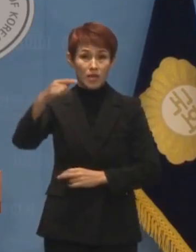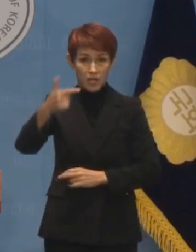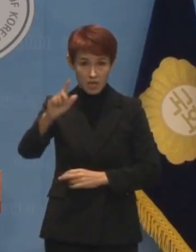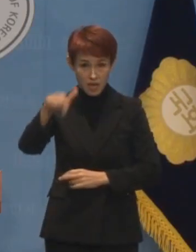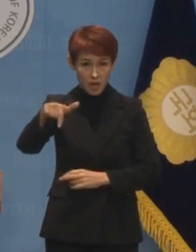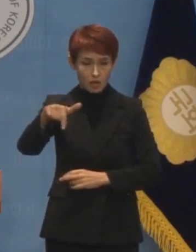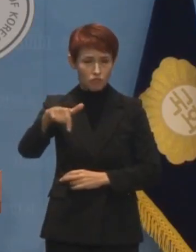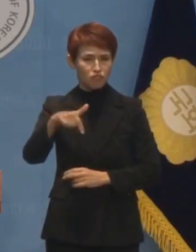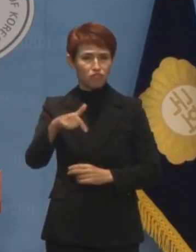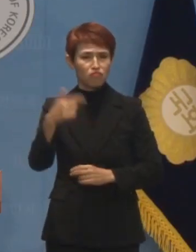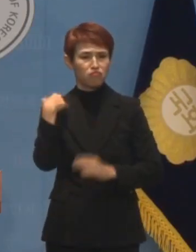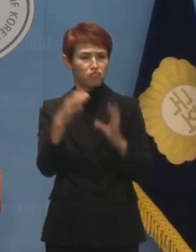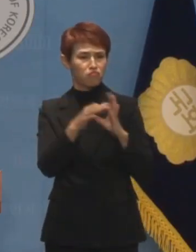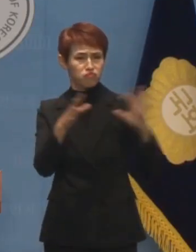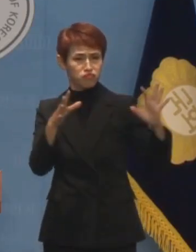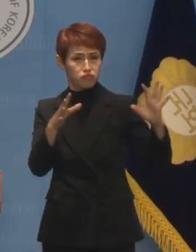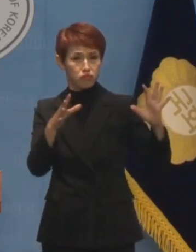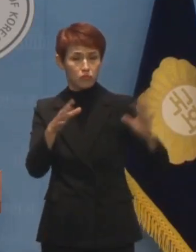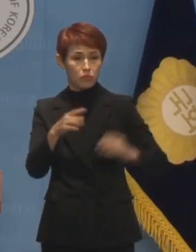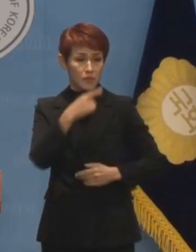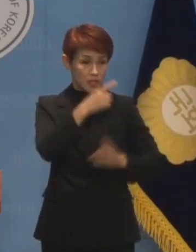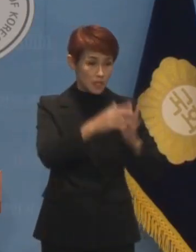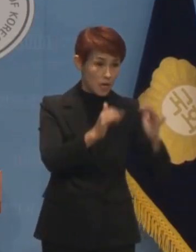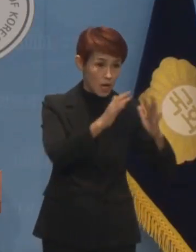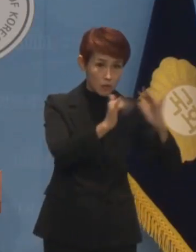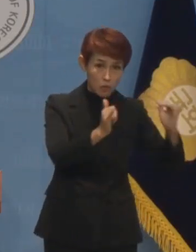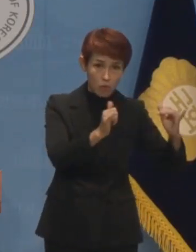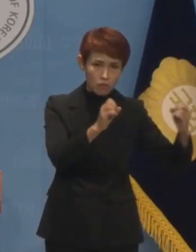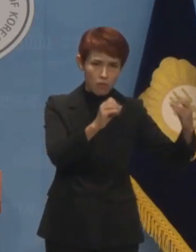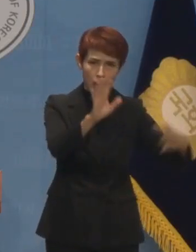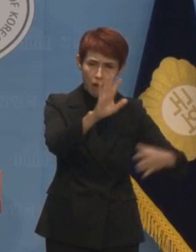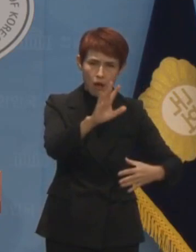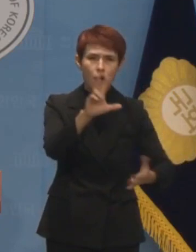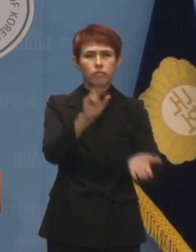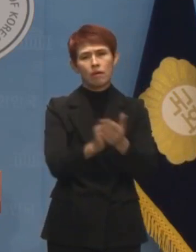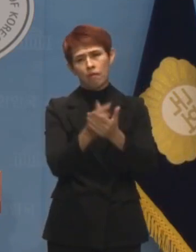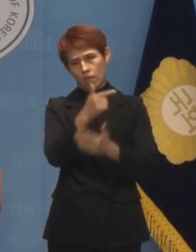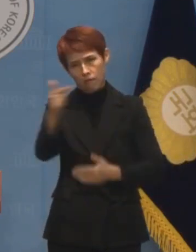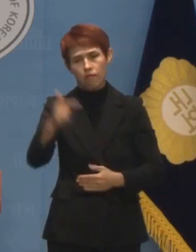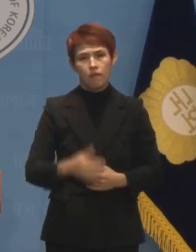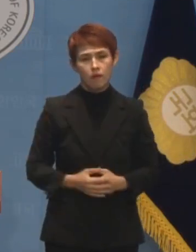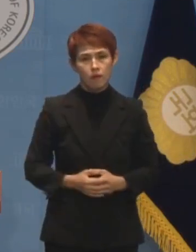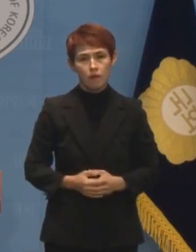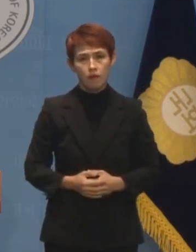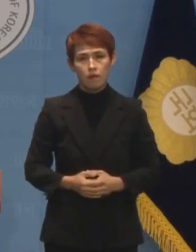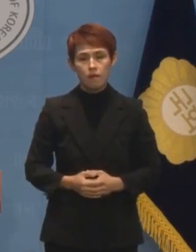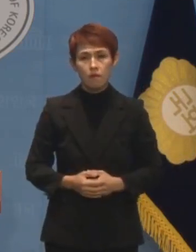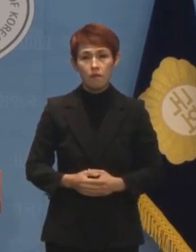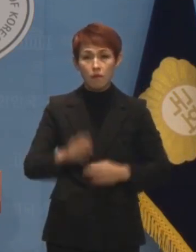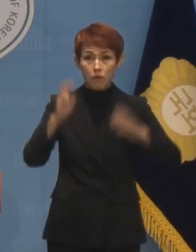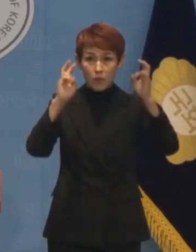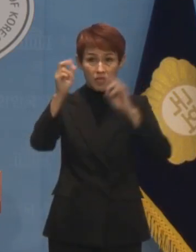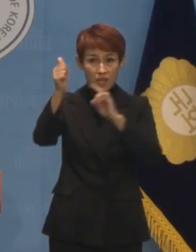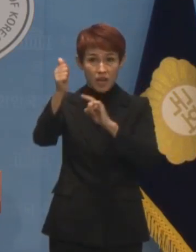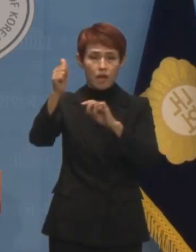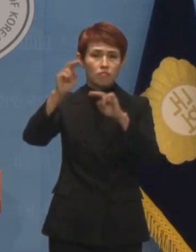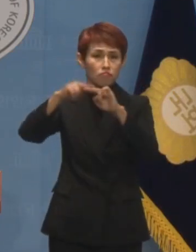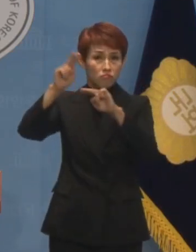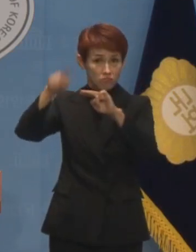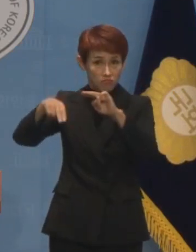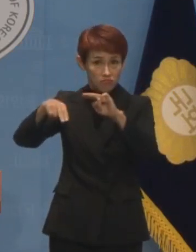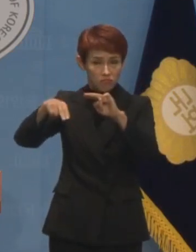피해자 가족과의 대화 단절은 큰 분노를 일으키고 있습니다. 박순관 대표이사의 사임은